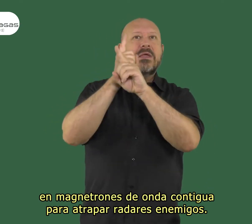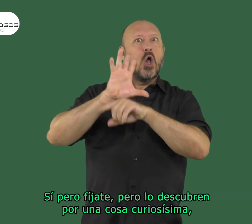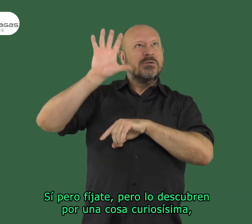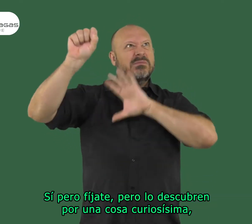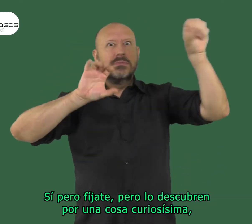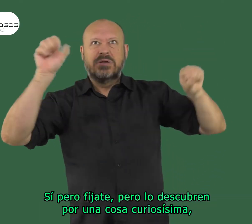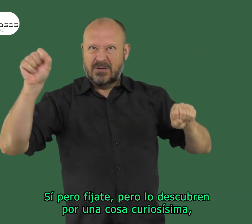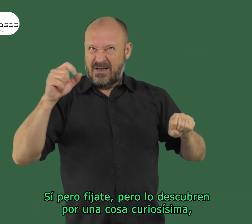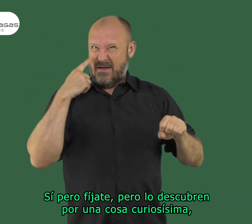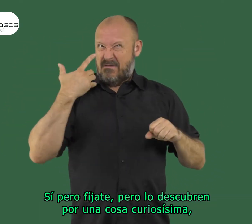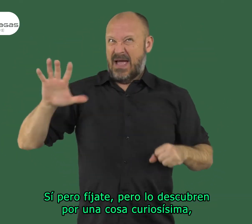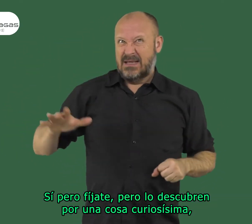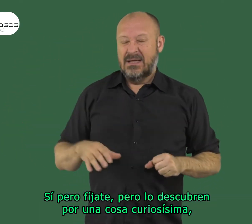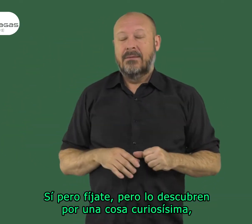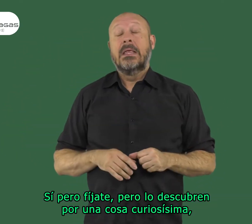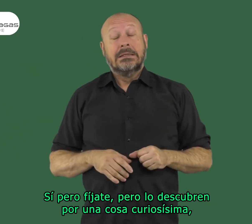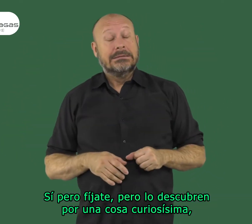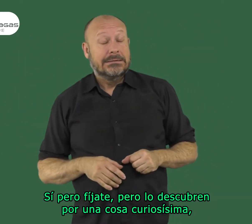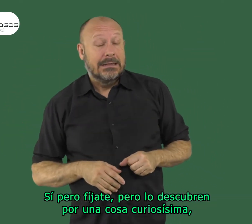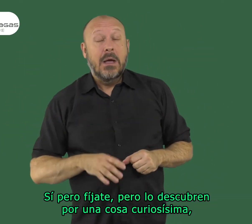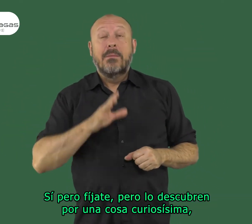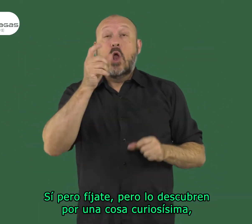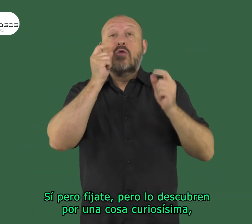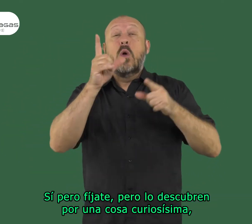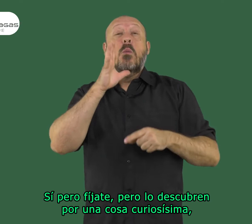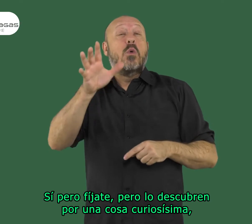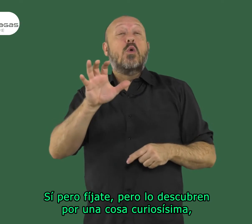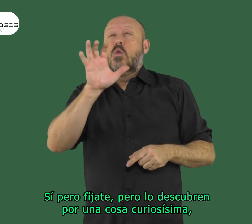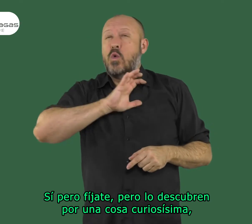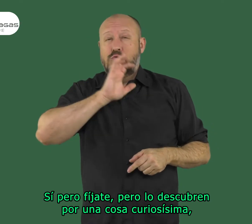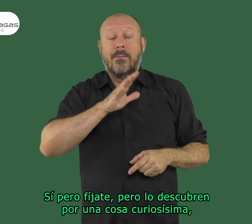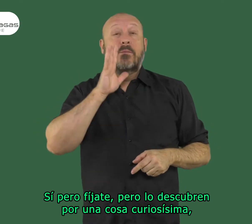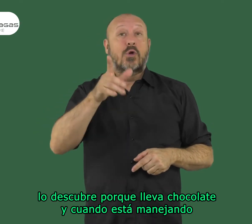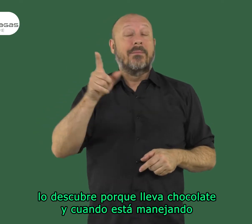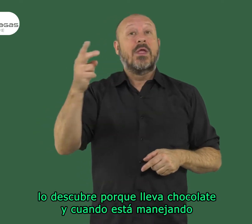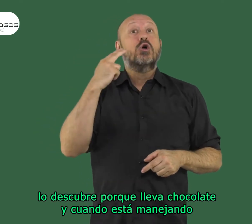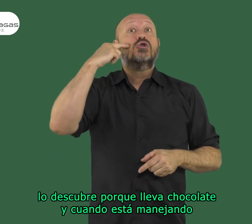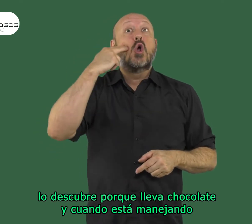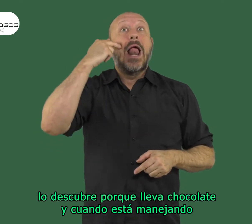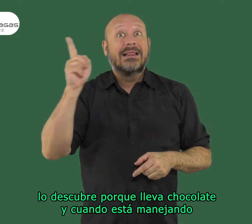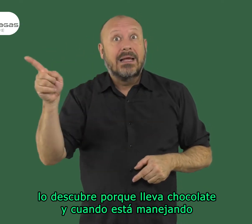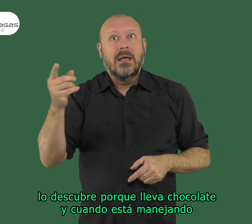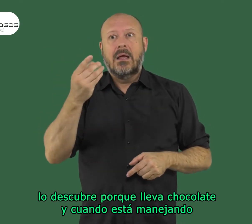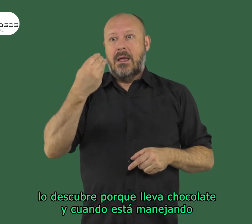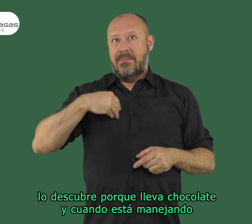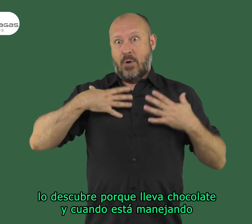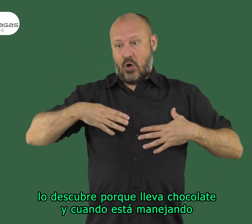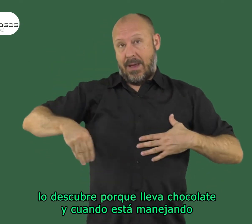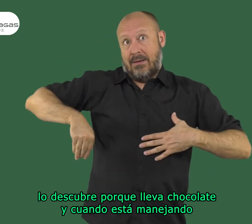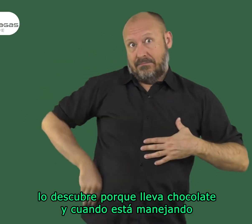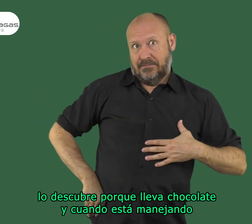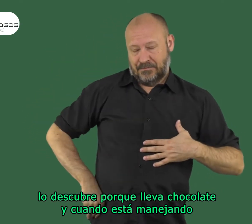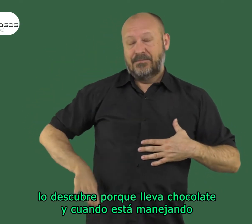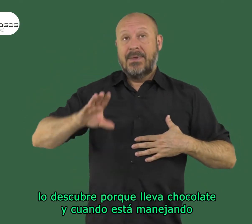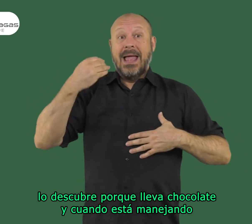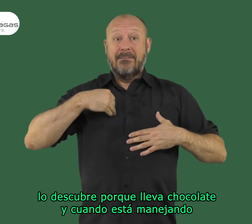enemigos. Sí, pero fíjate, lo descubre por una cosa curiosísima, lo descubre porque lleva chocolate.